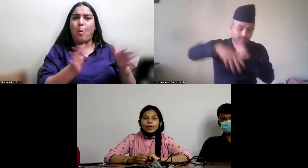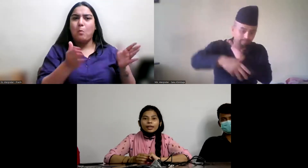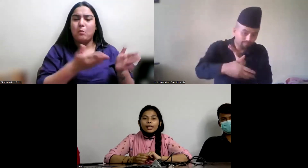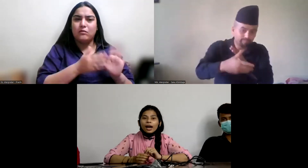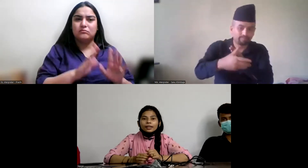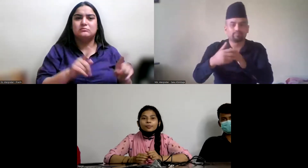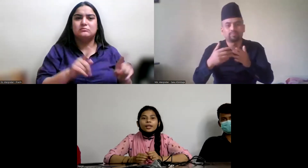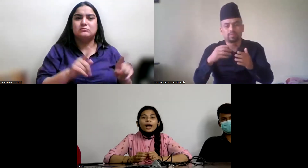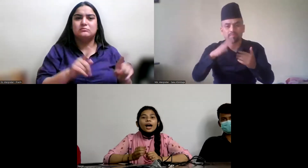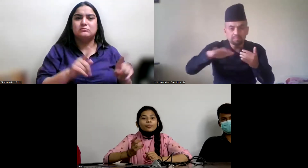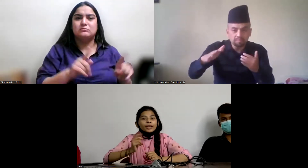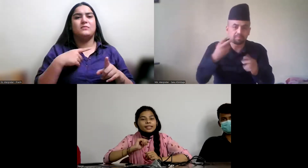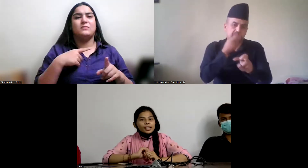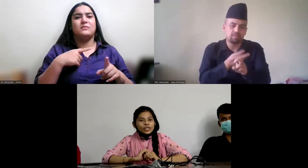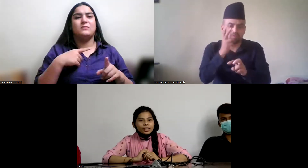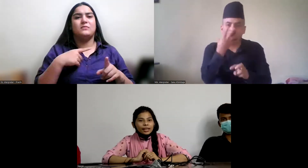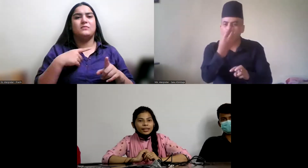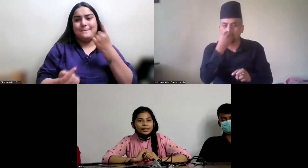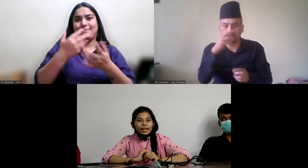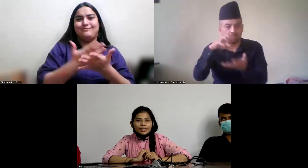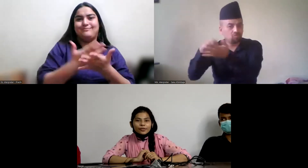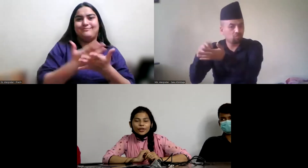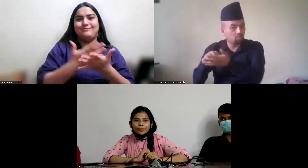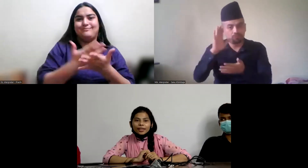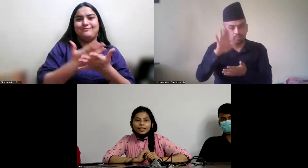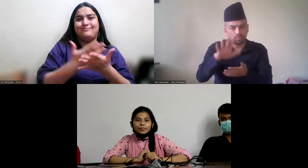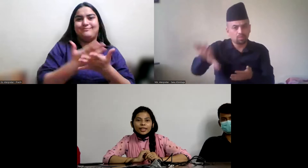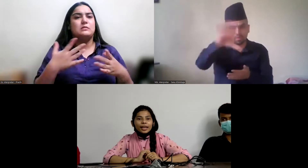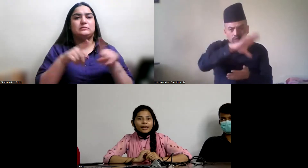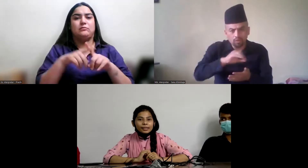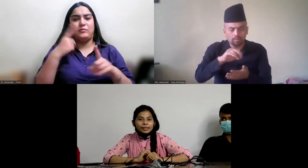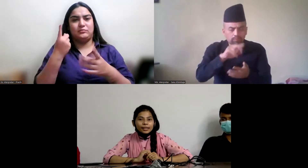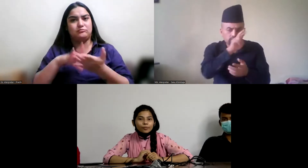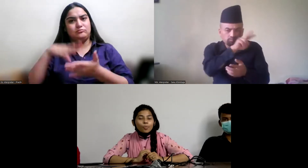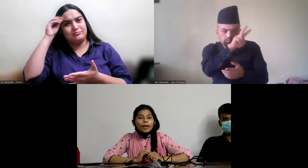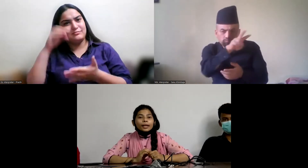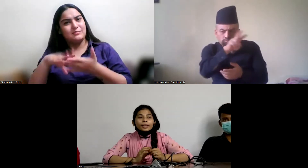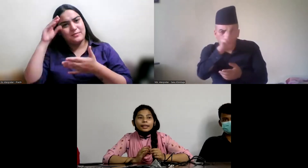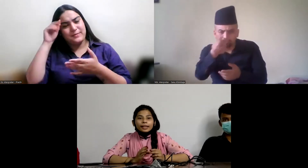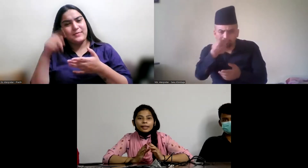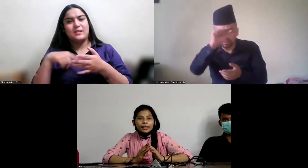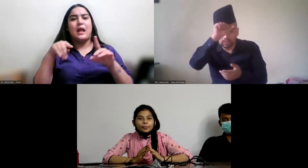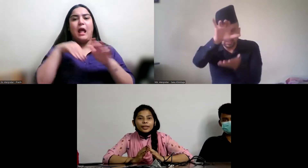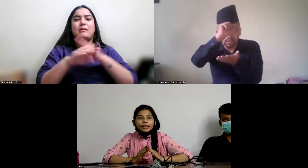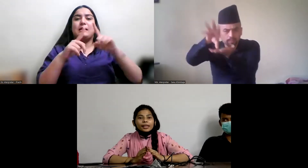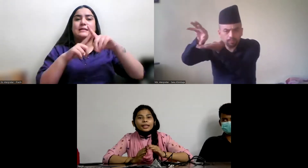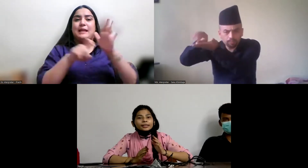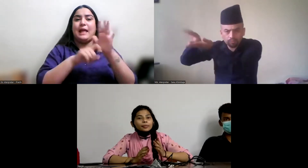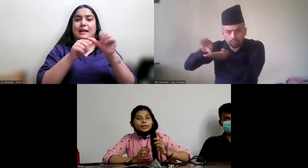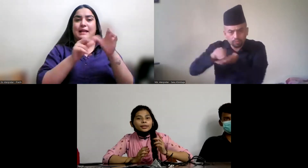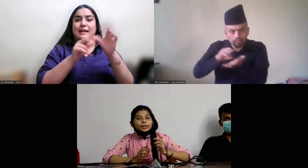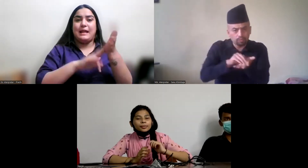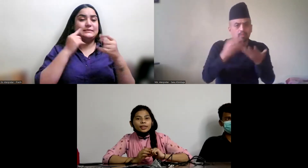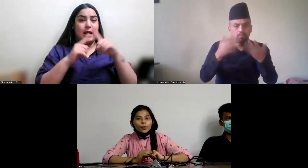वाले पार्क आदि। हमने ये सारी जानकारियां ट्रांजिट वर्क के माध्यम से एकत्रित की। धीरे धीरे हमने इन